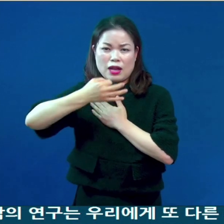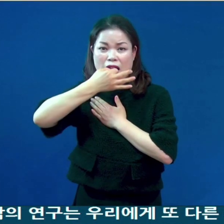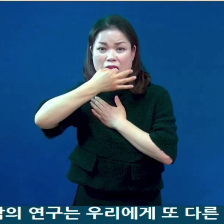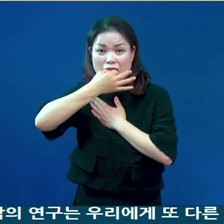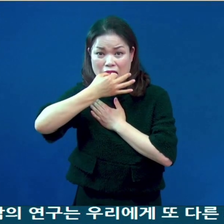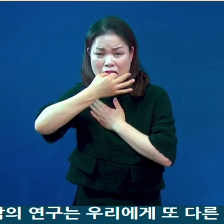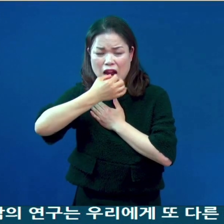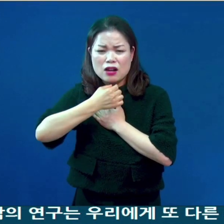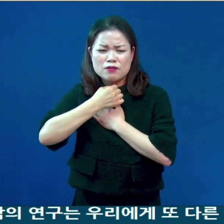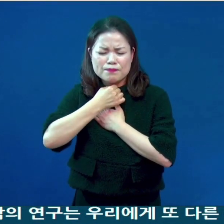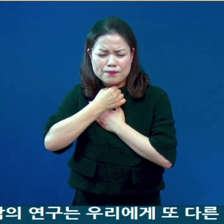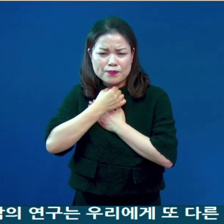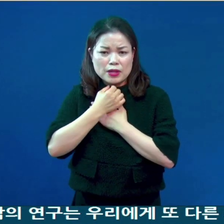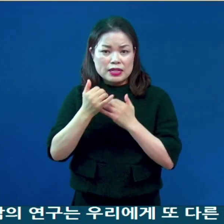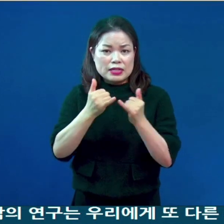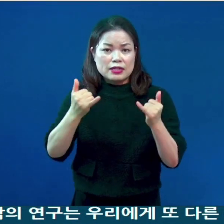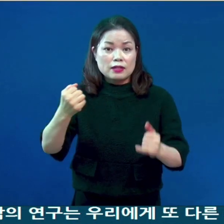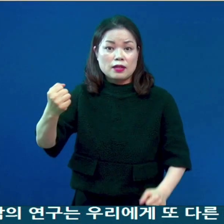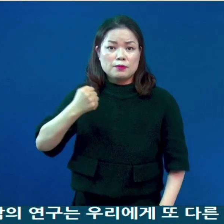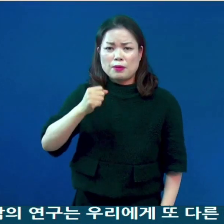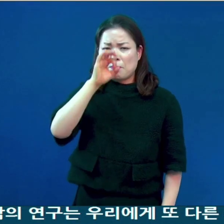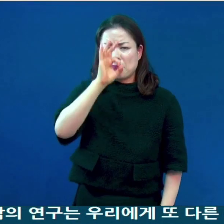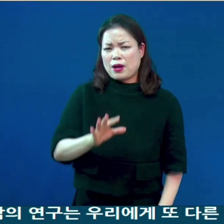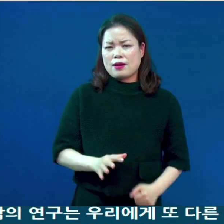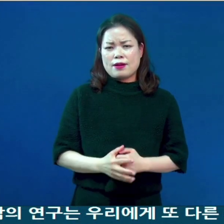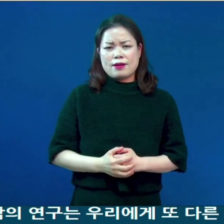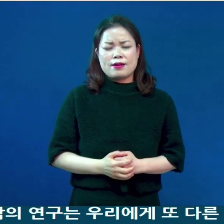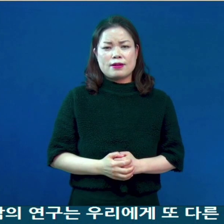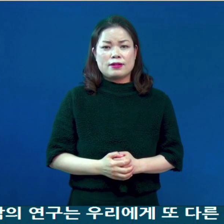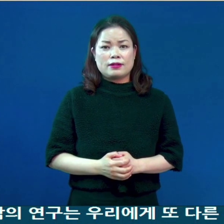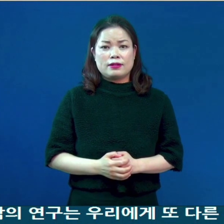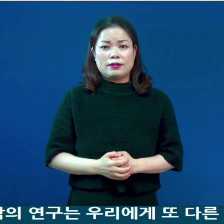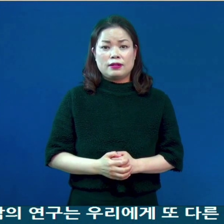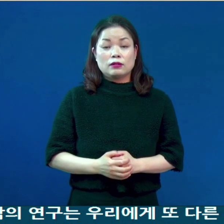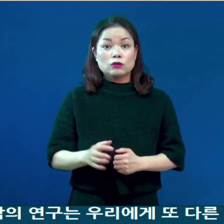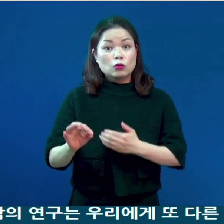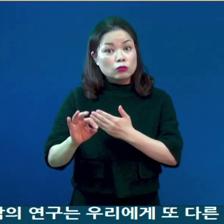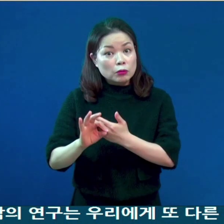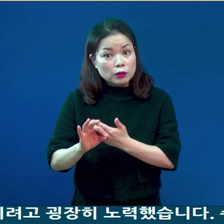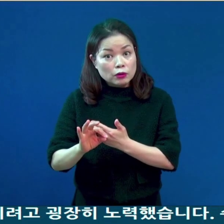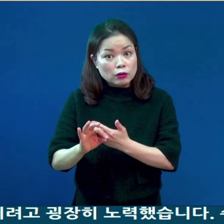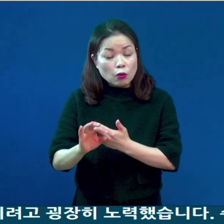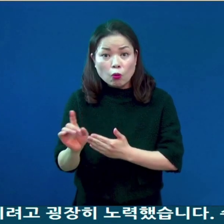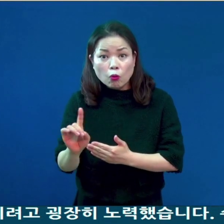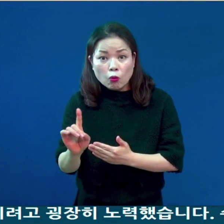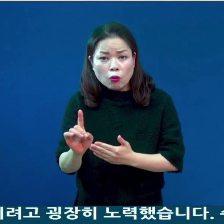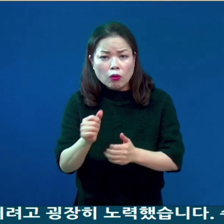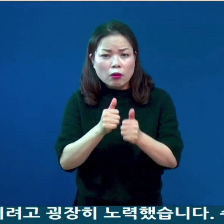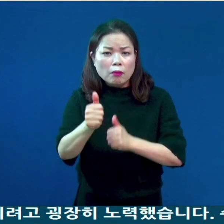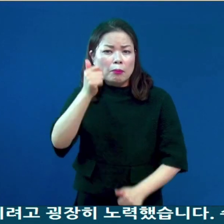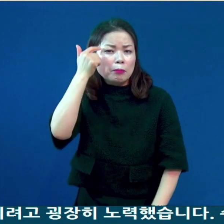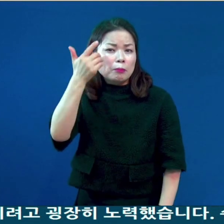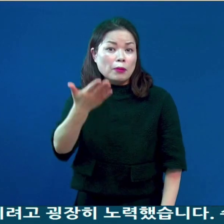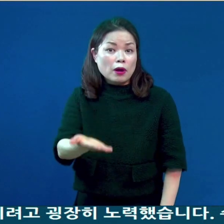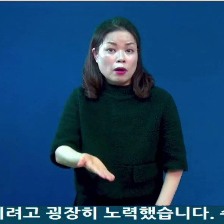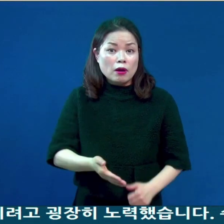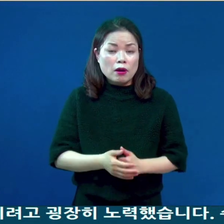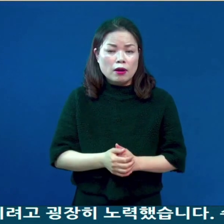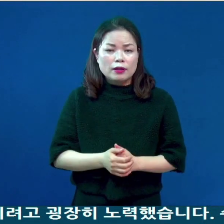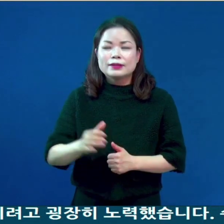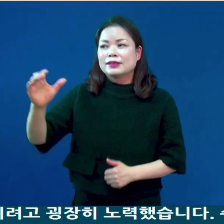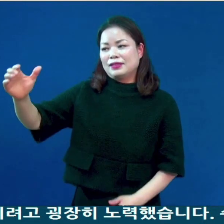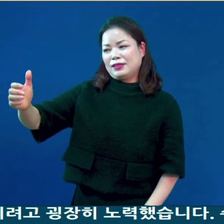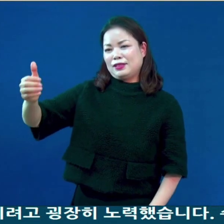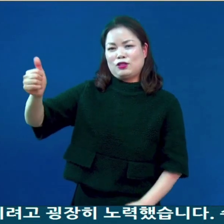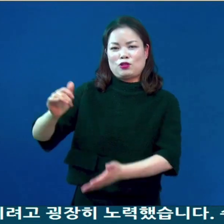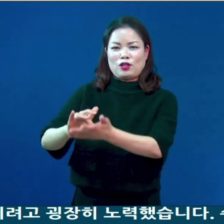정욕은 인간의 힘으로 이길 수 없다는 겁니다. 그러면 어떻게 이길 수 있느냐?